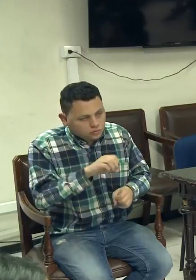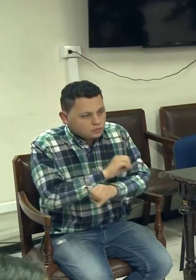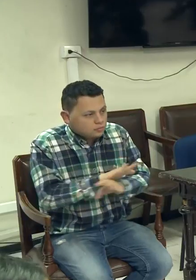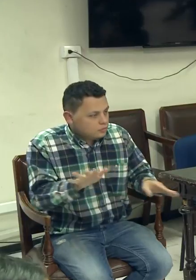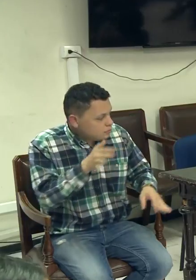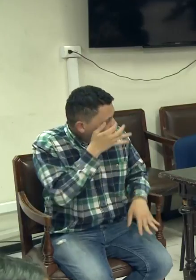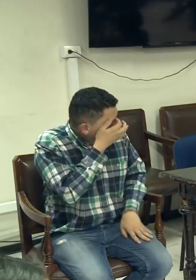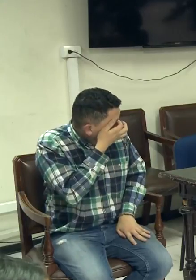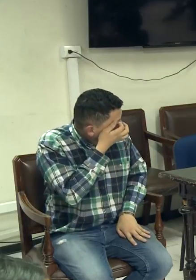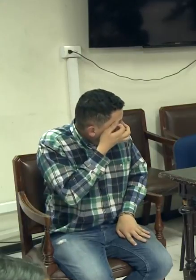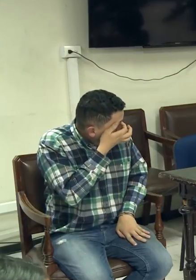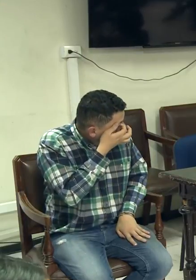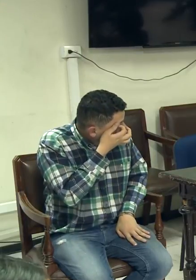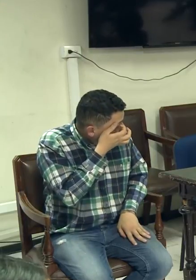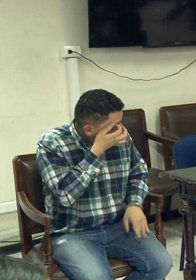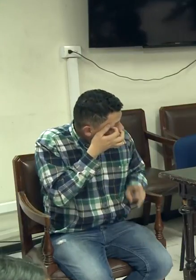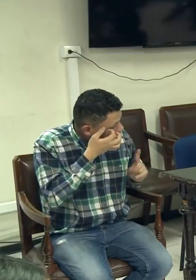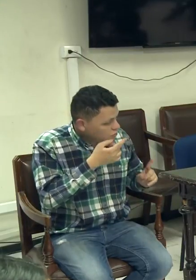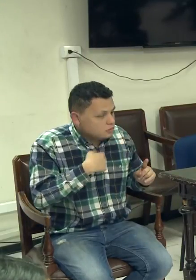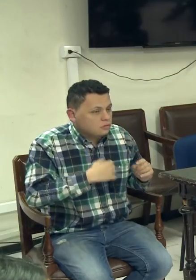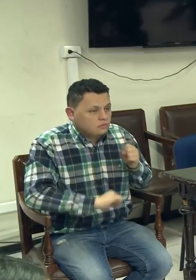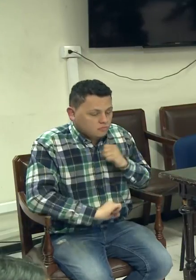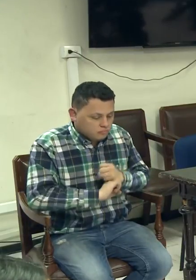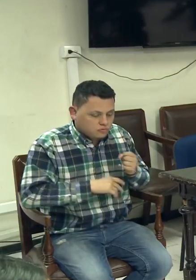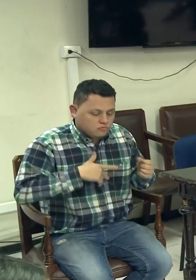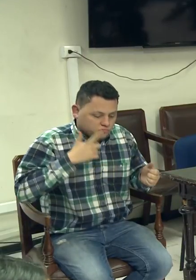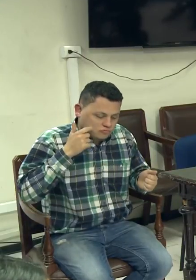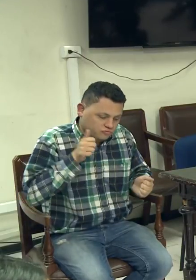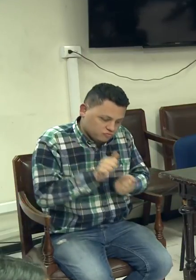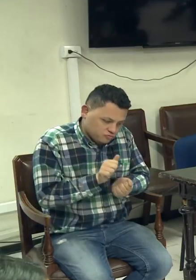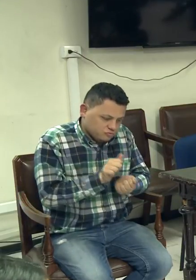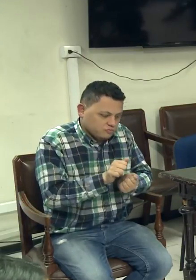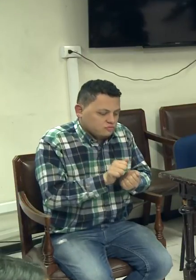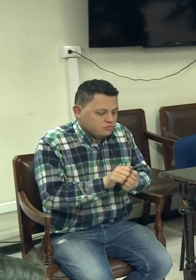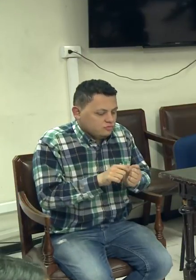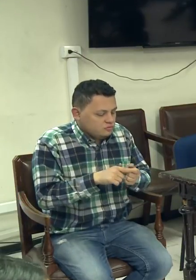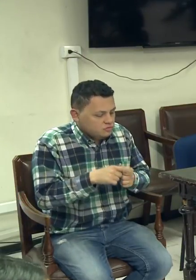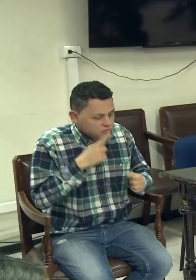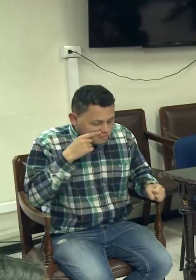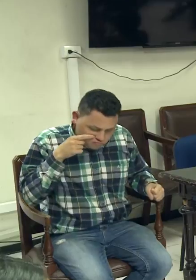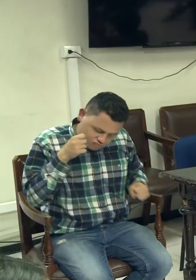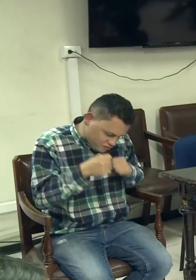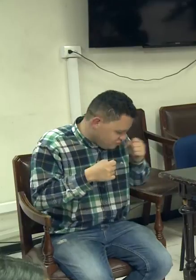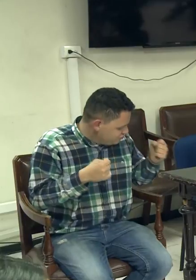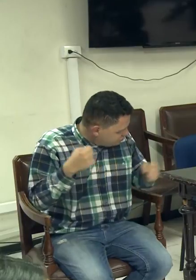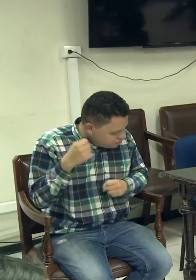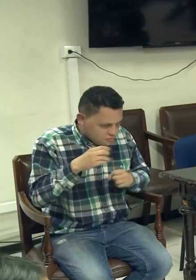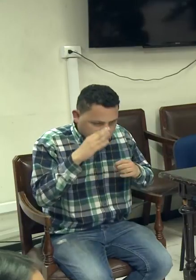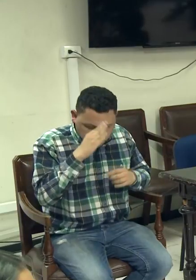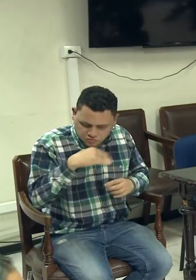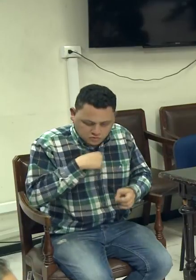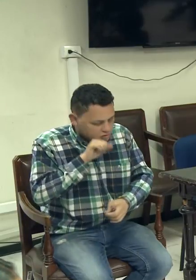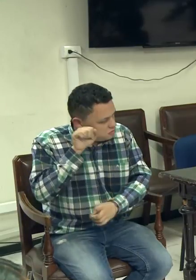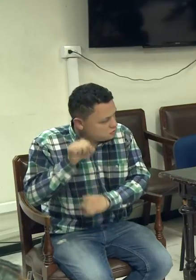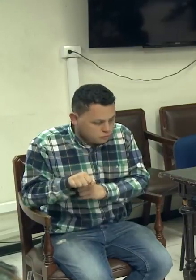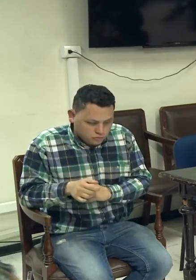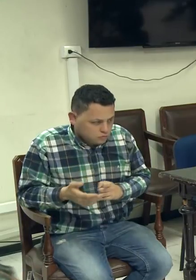era el único que nos sostuvo, nos acompañó, se agarró los golpes de la policía, no nos